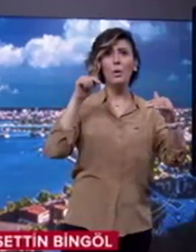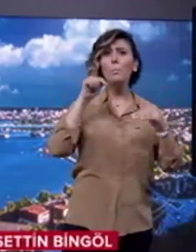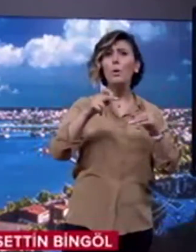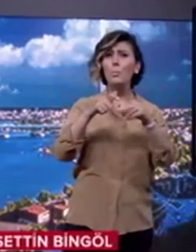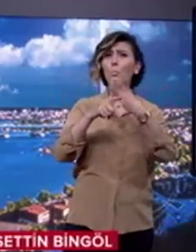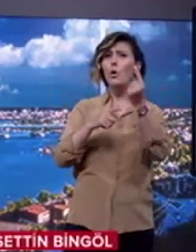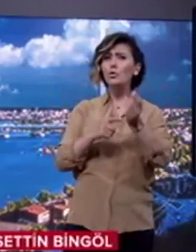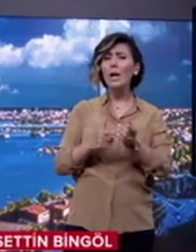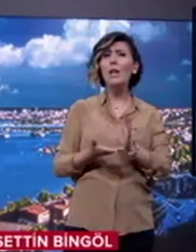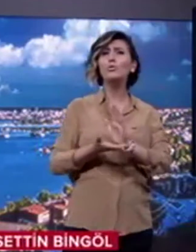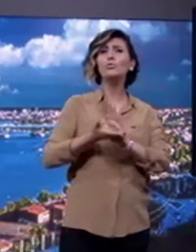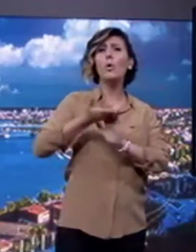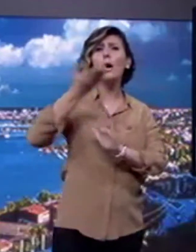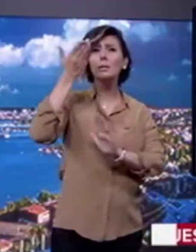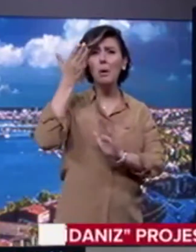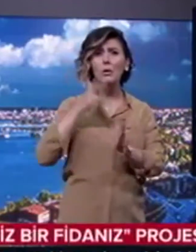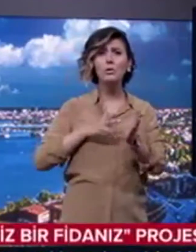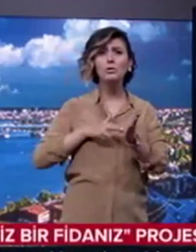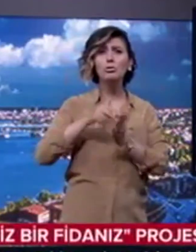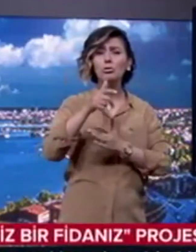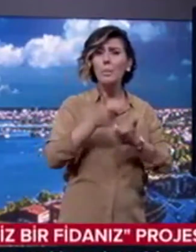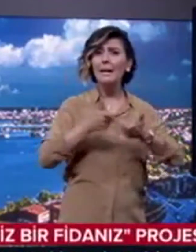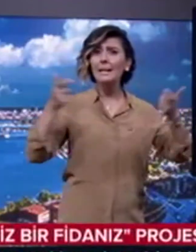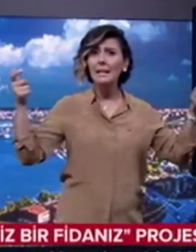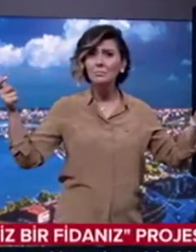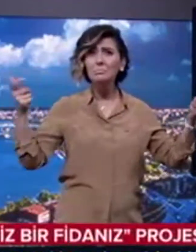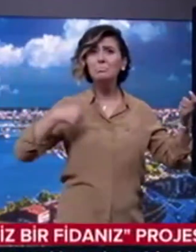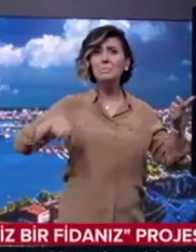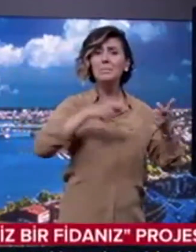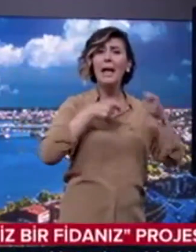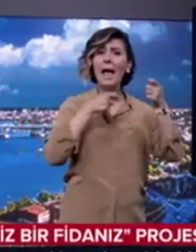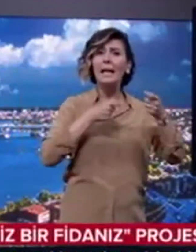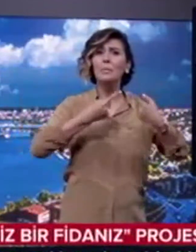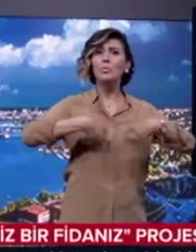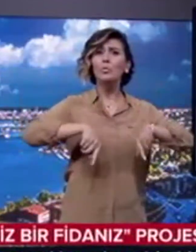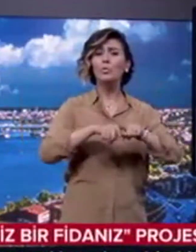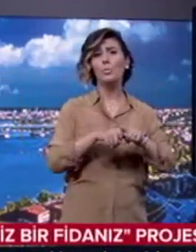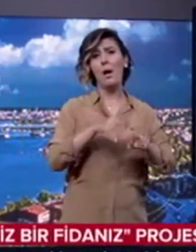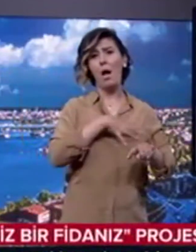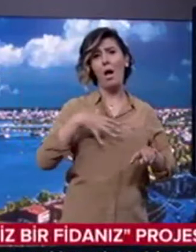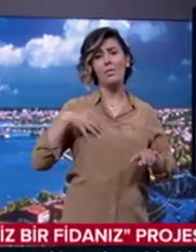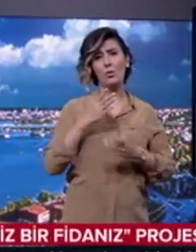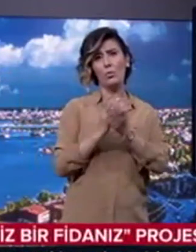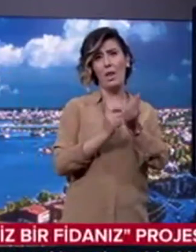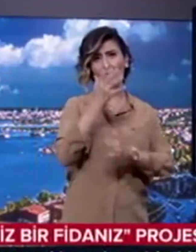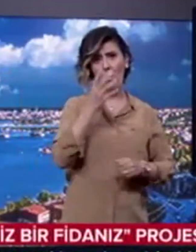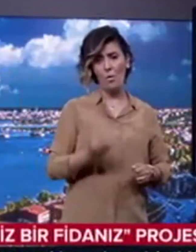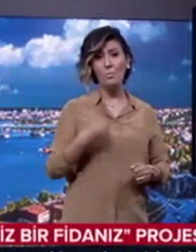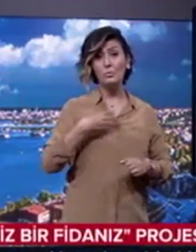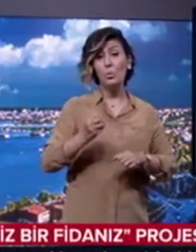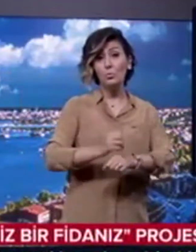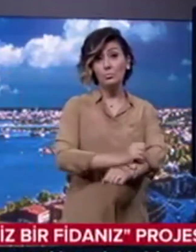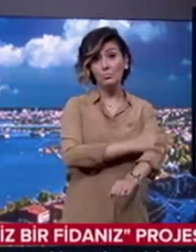çoğaltmak, yürütmek, genişletmek bizim gibi okulların, eğitim kurumlarının ana gayeleri olması gerekiyor. Biz de gerçekten çok